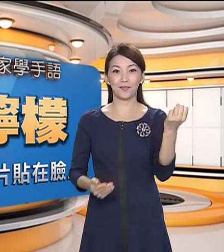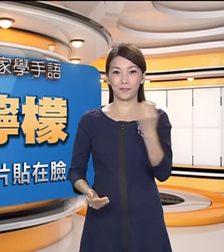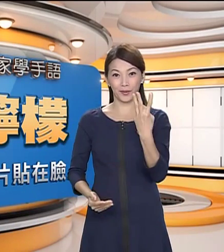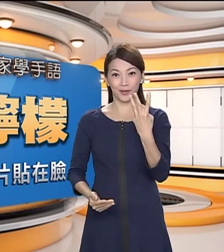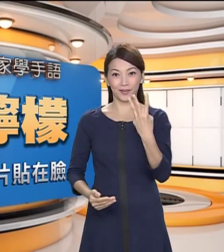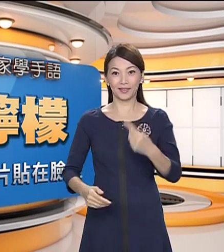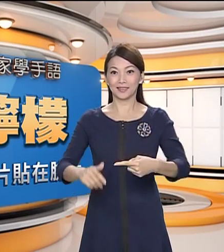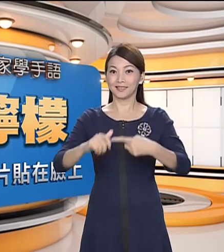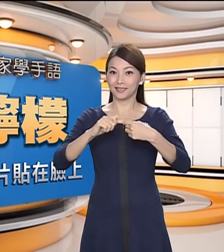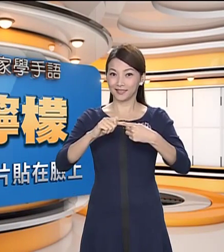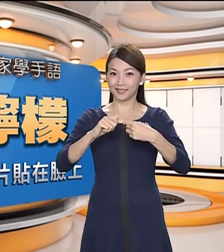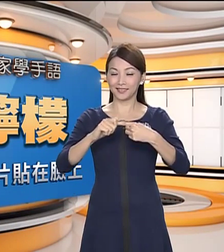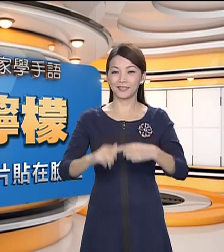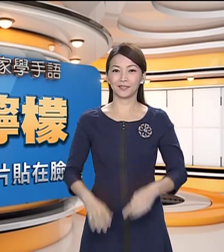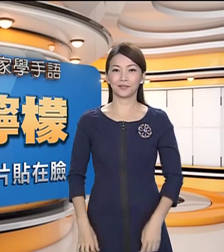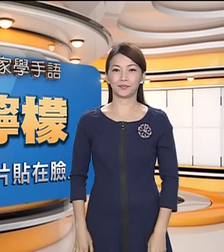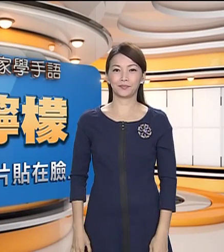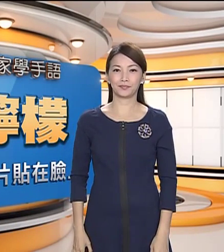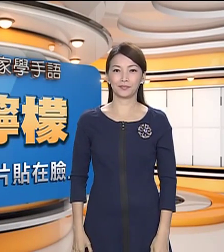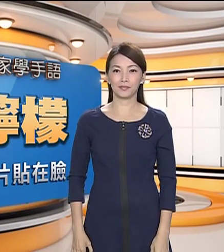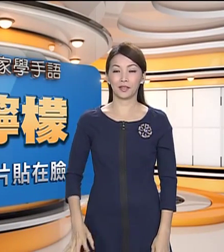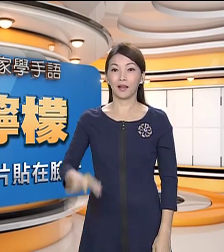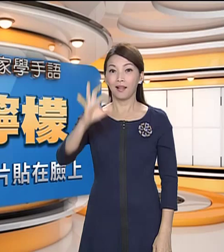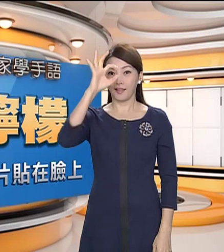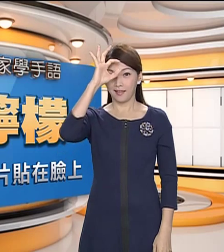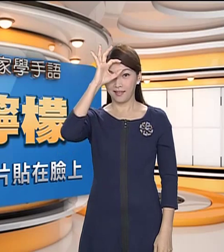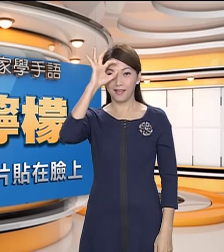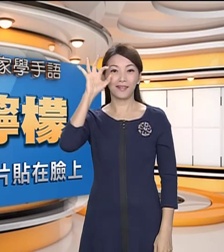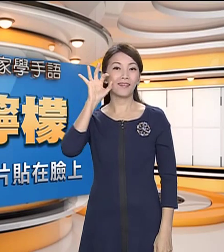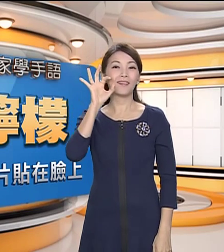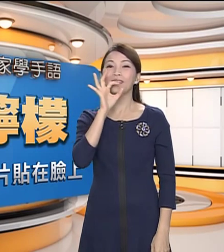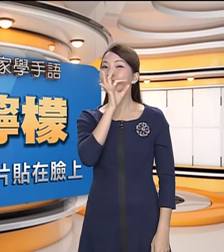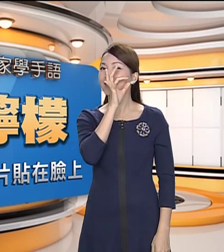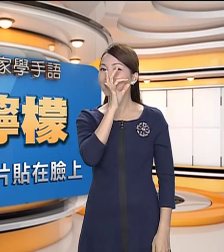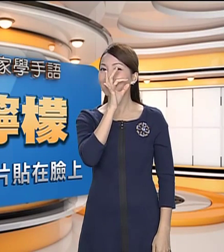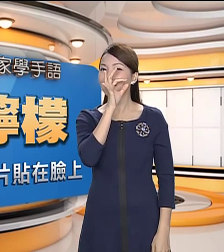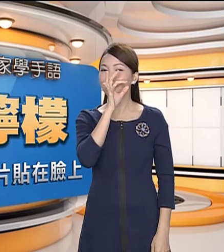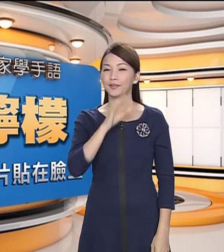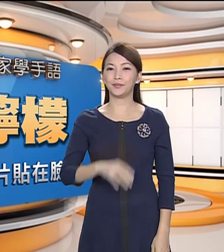是圆圆的柠檬片敷在脸上，这样就表示柠檬。